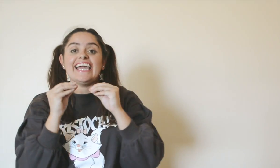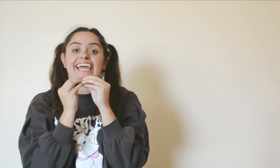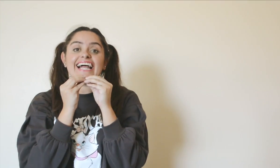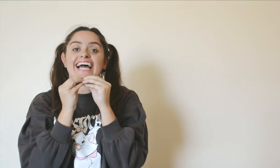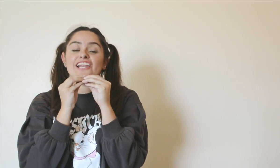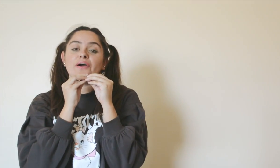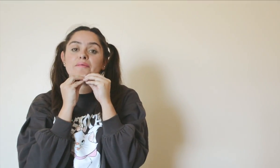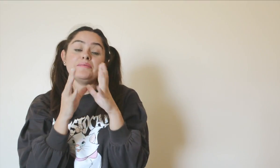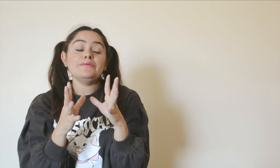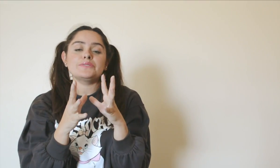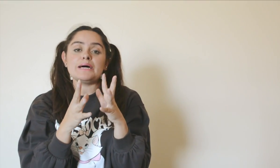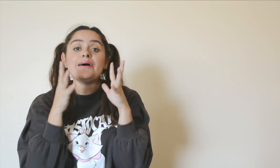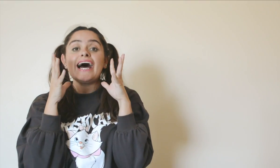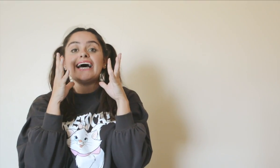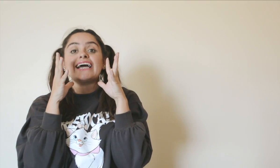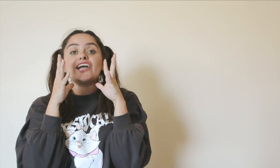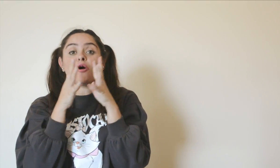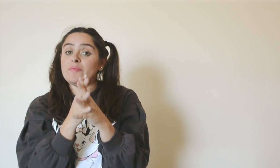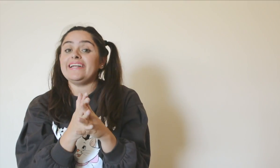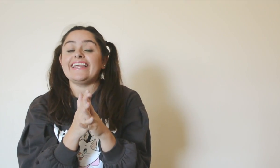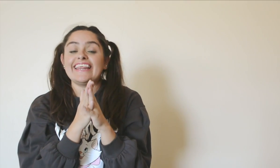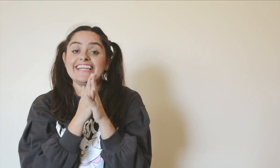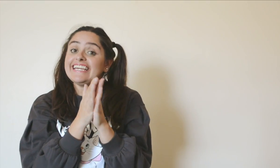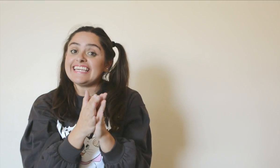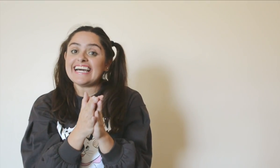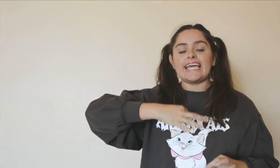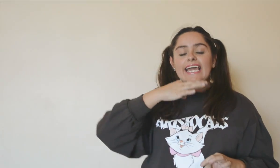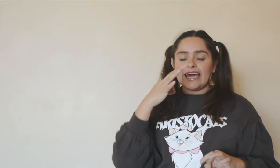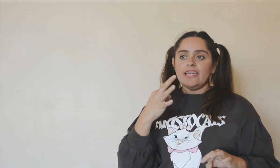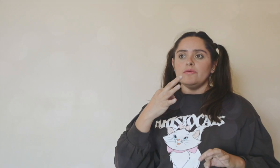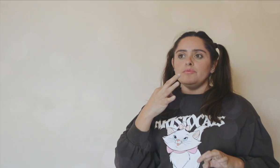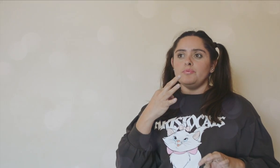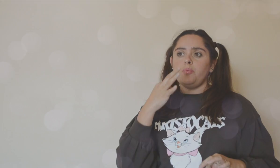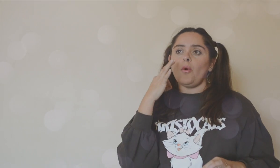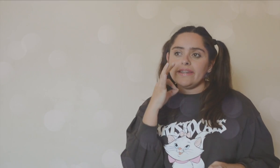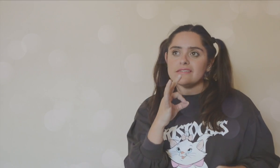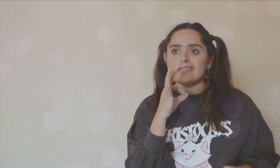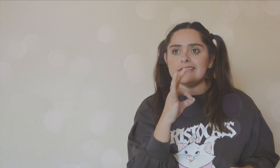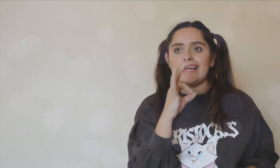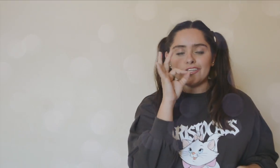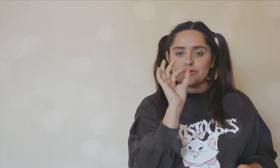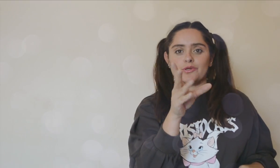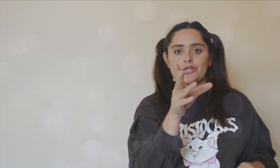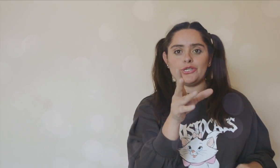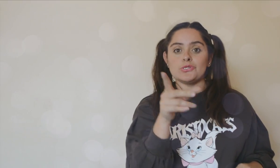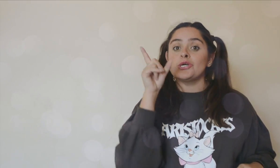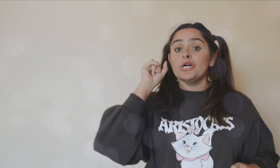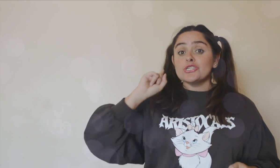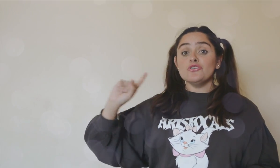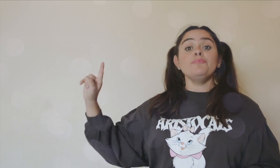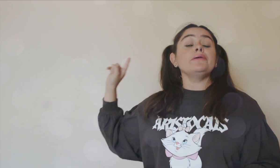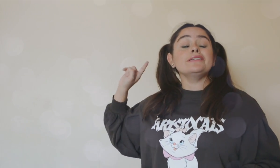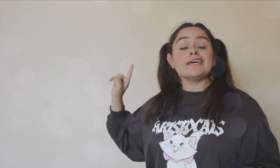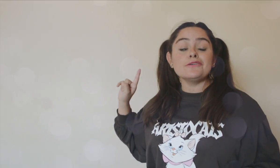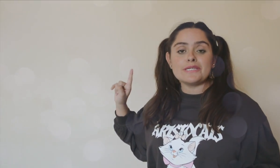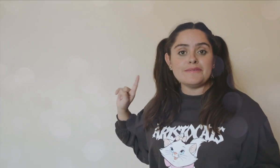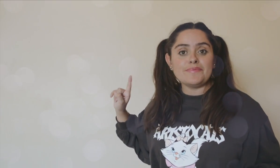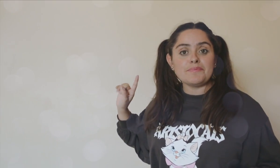Era lo que a mí me gustaba comer de niña, que puede ser hecho por niños, supervisado siempre por